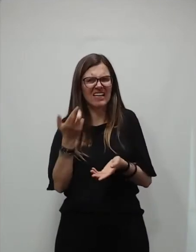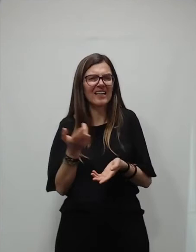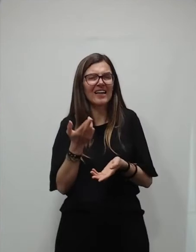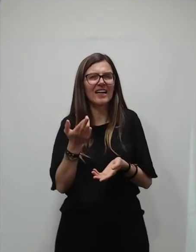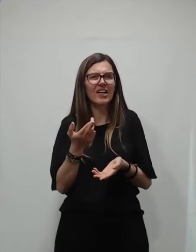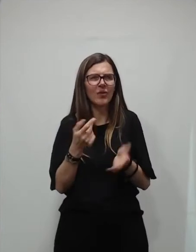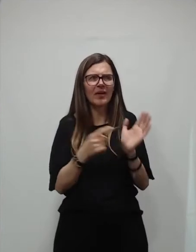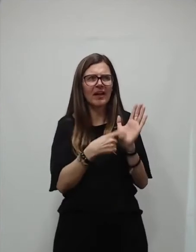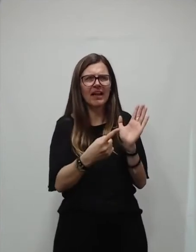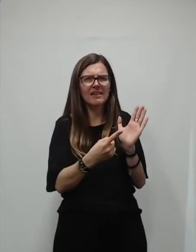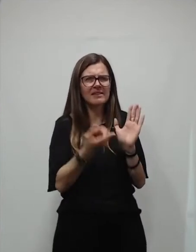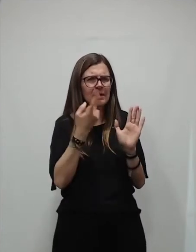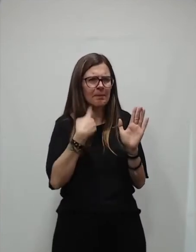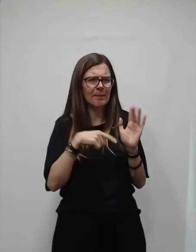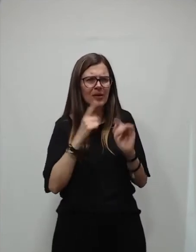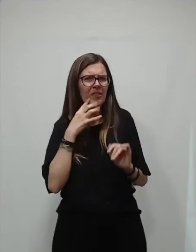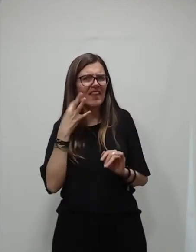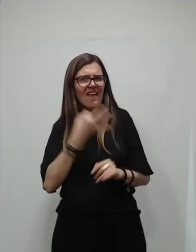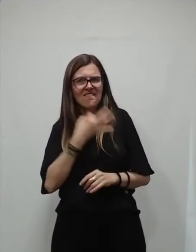utilice. Bueno,